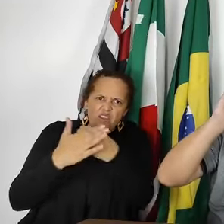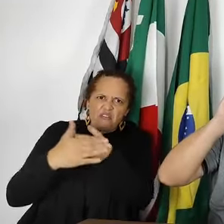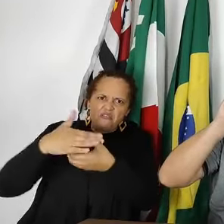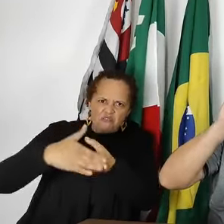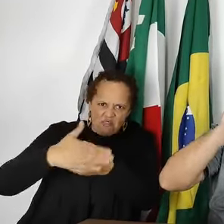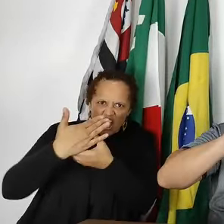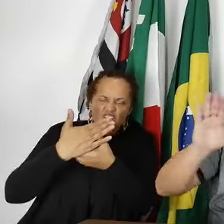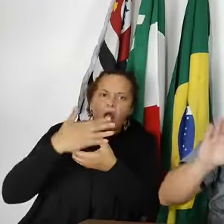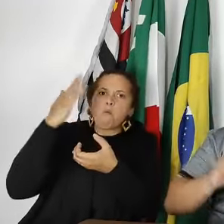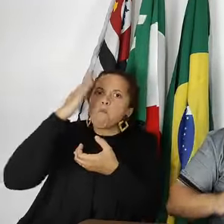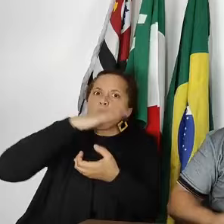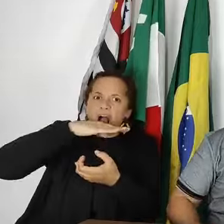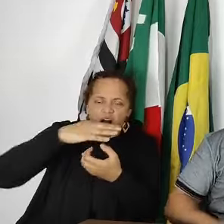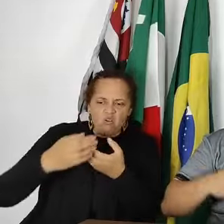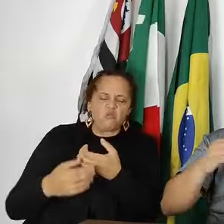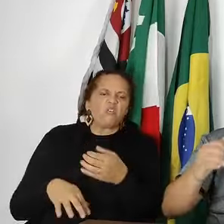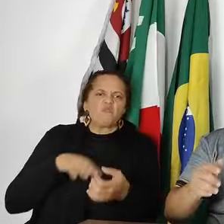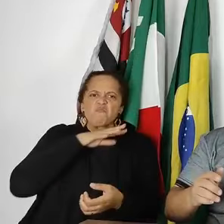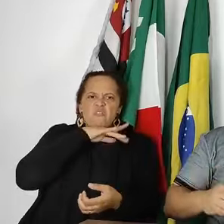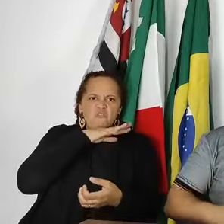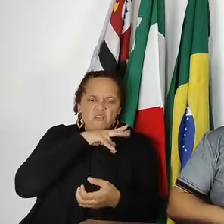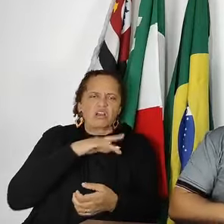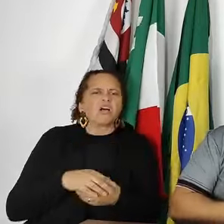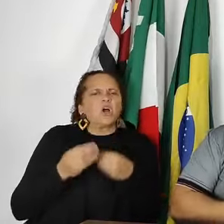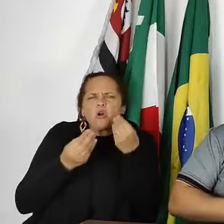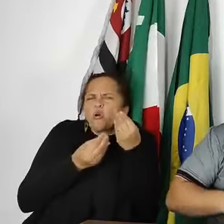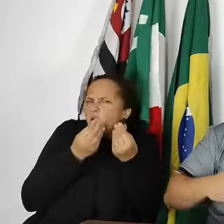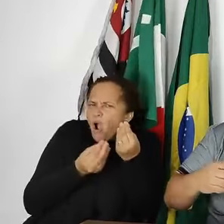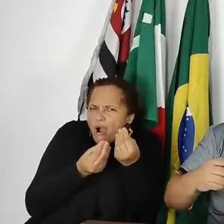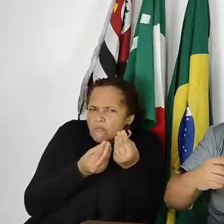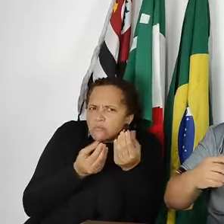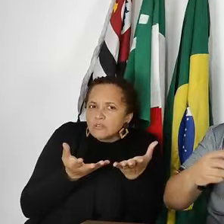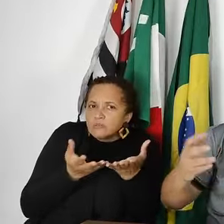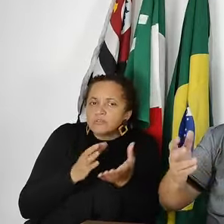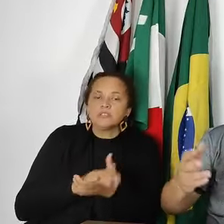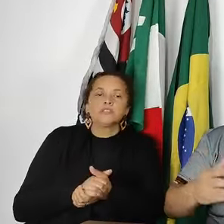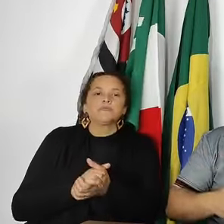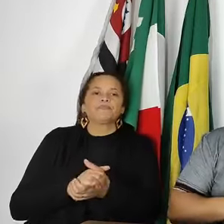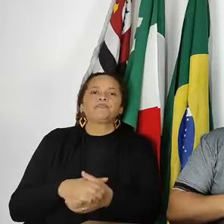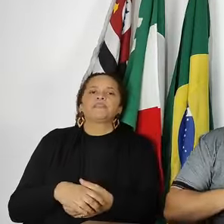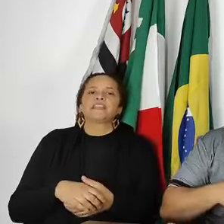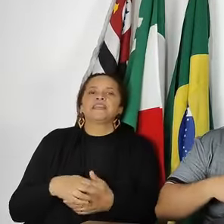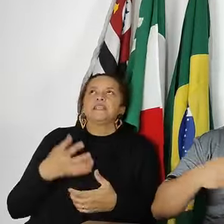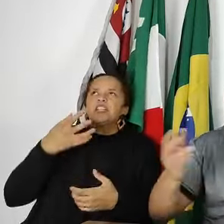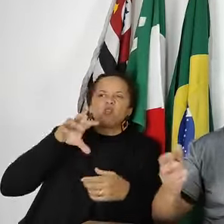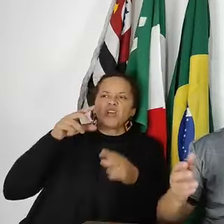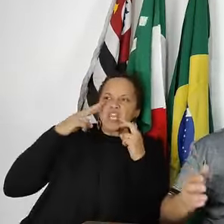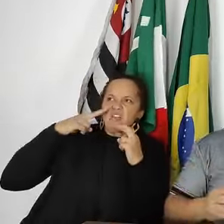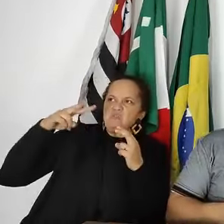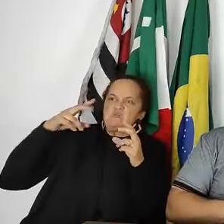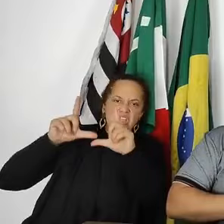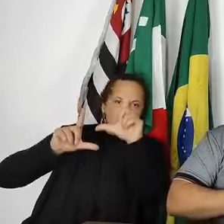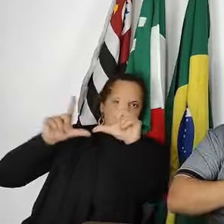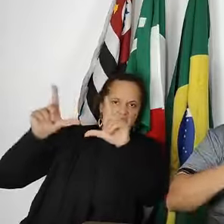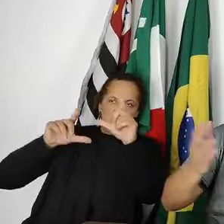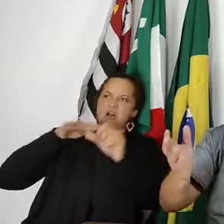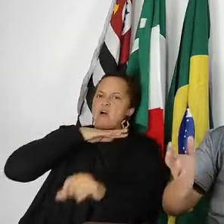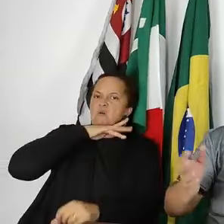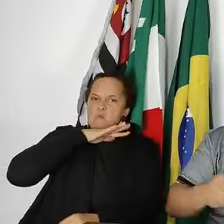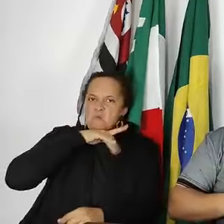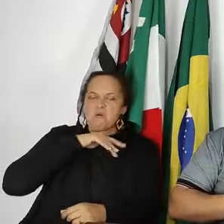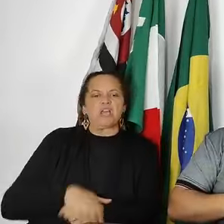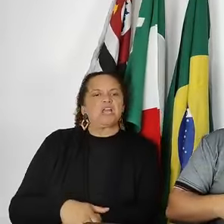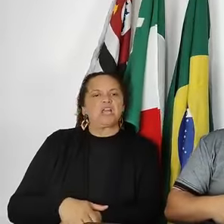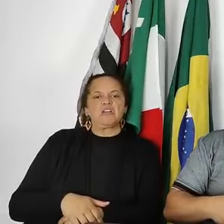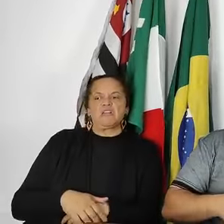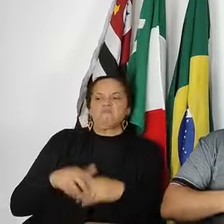precisamos barrar essas entradas. E como não nos alimentando de notícias ruins, de